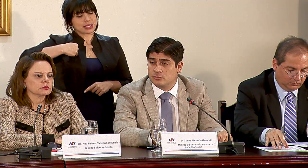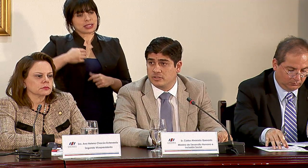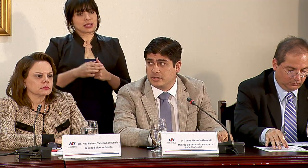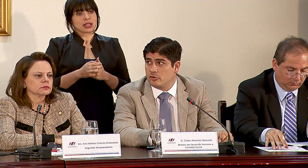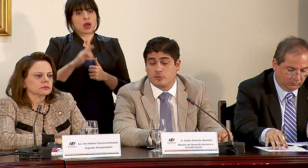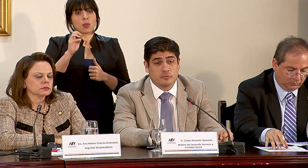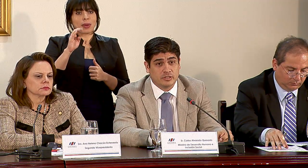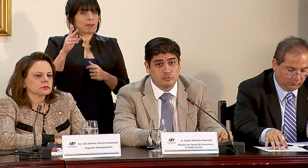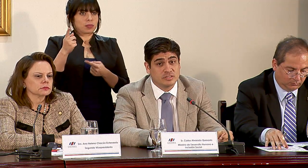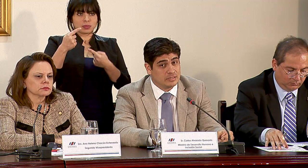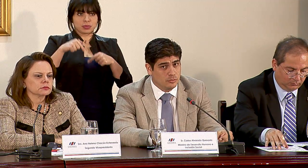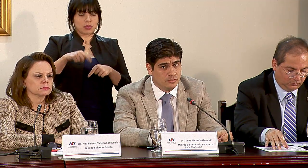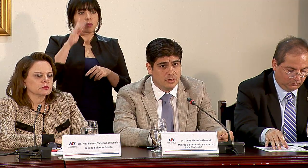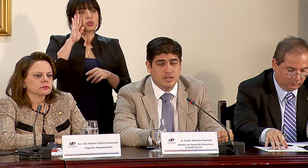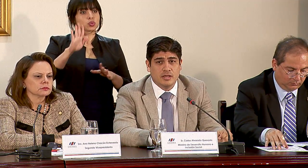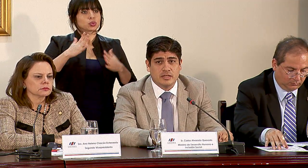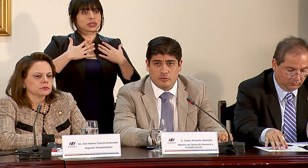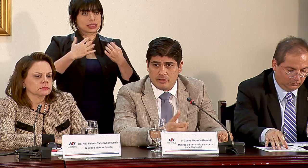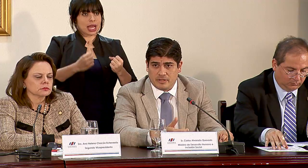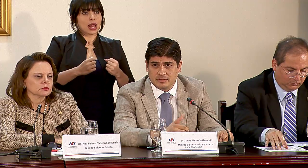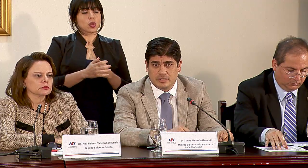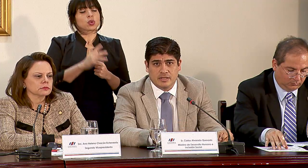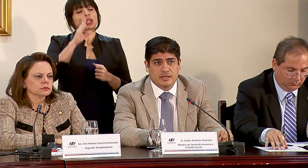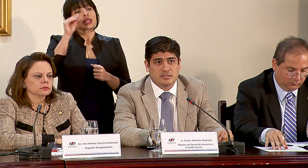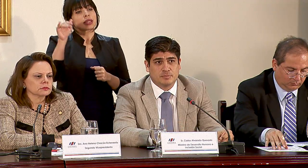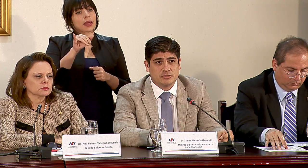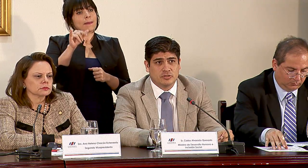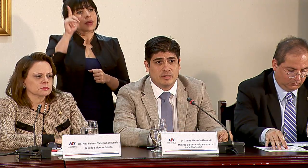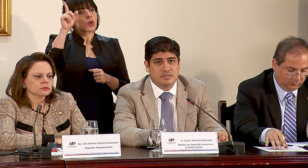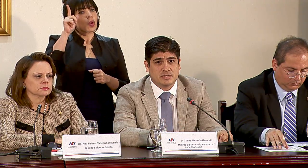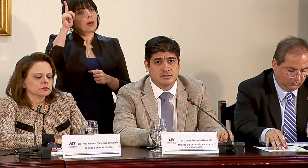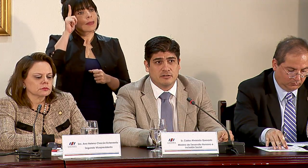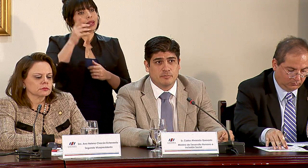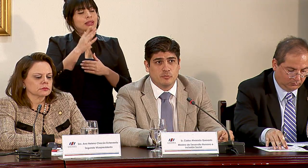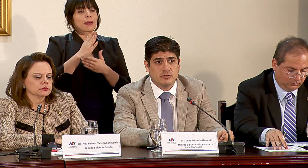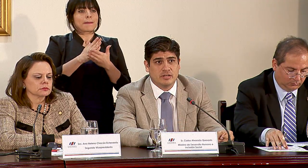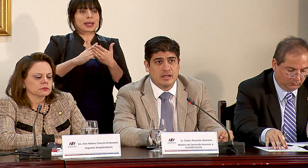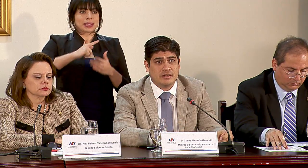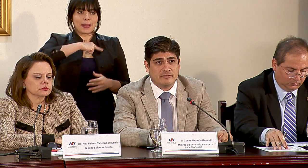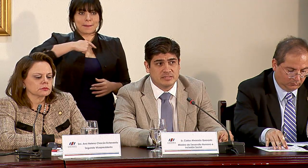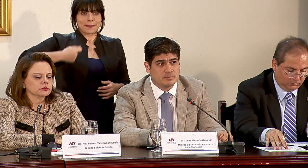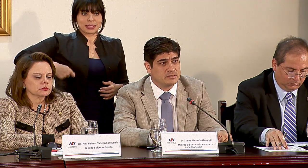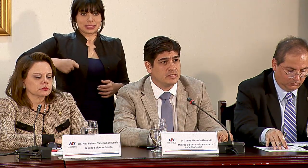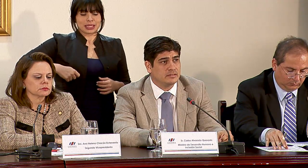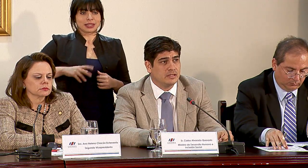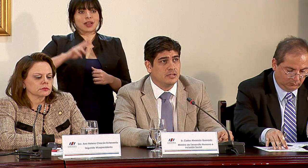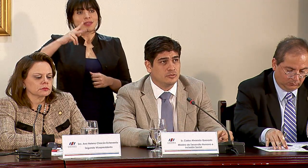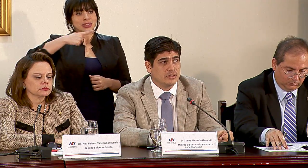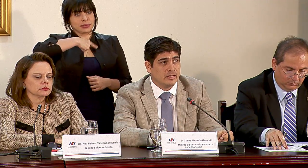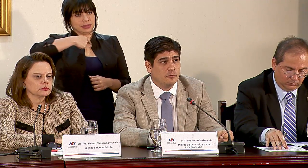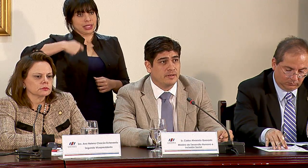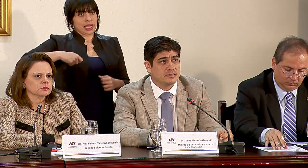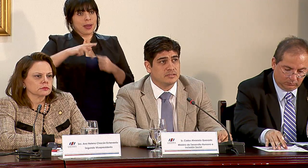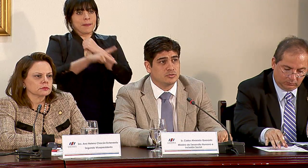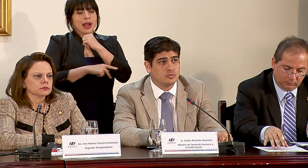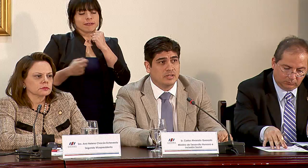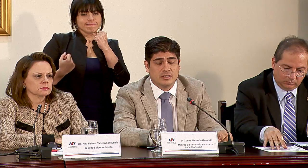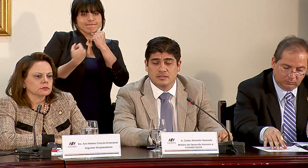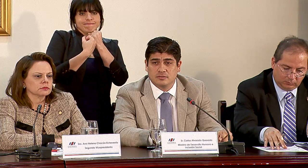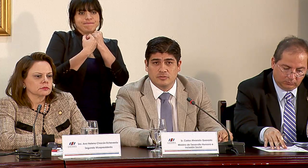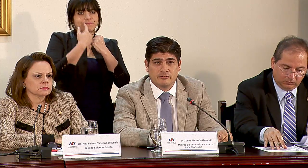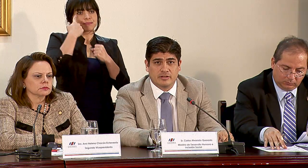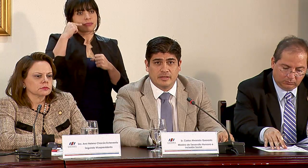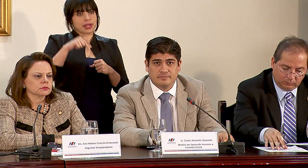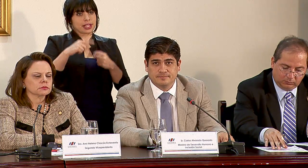Güell, que nos encuentra hoy por motivos de salud, y obviamente el espacio que la Presidencia de la República y la Vicepresidenta nos han dado para hacer esto